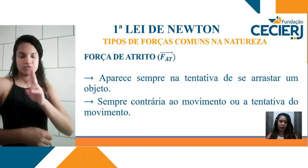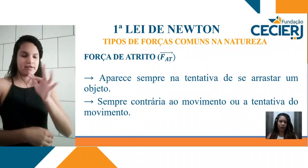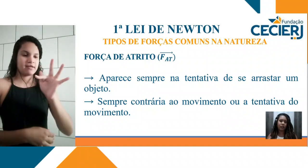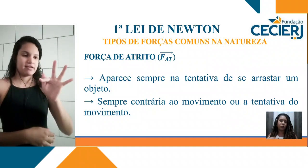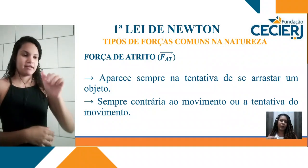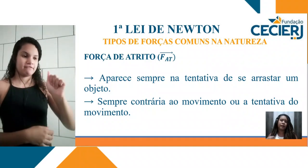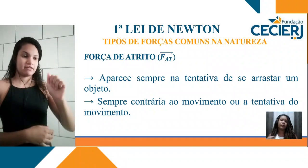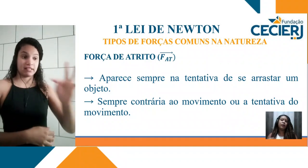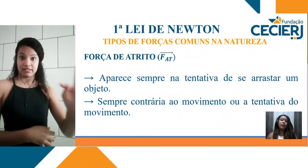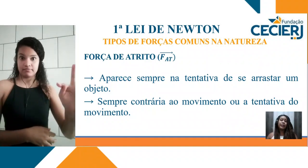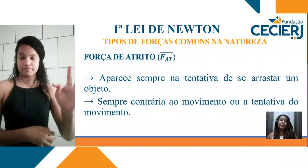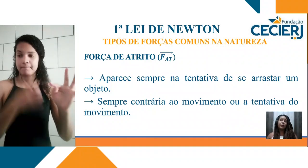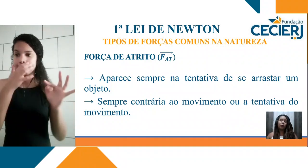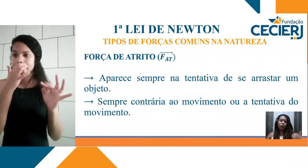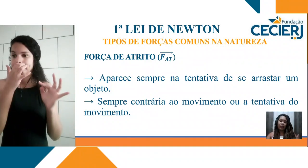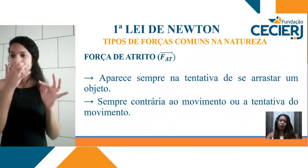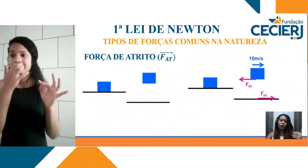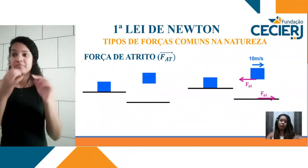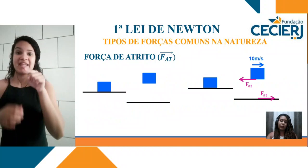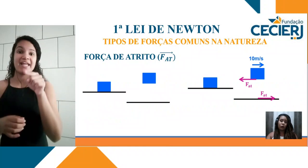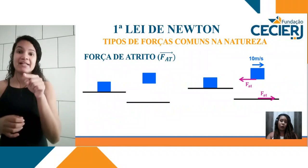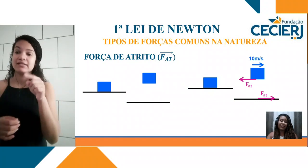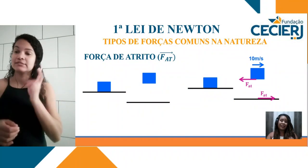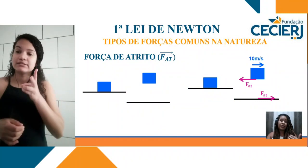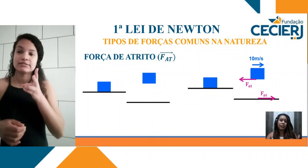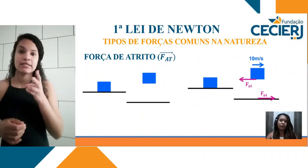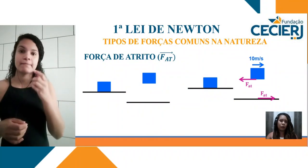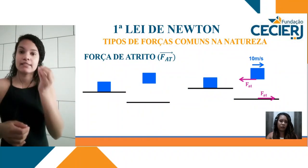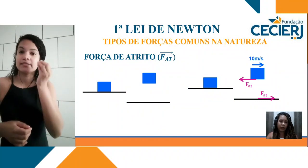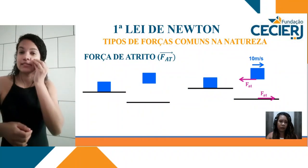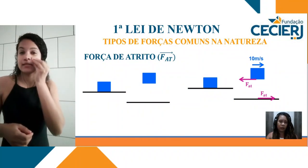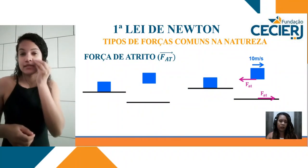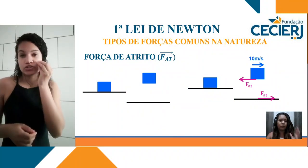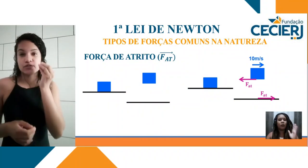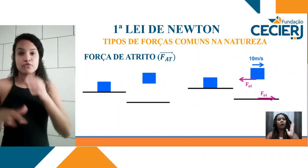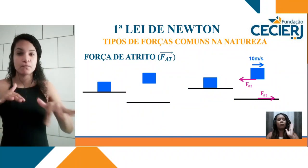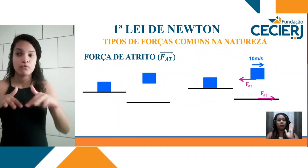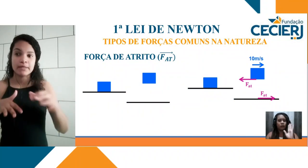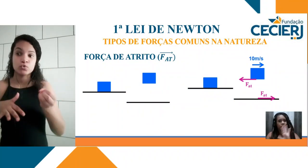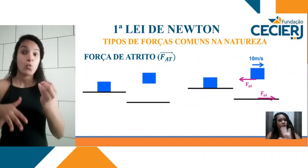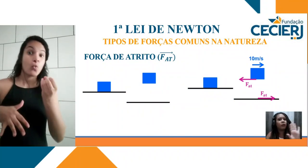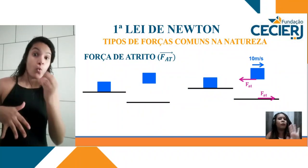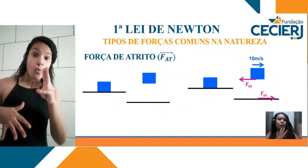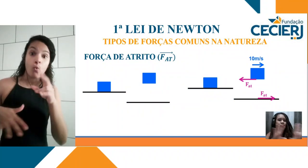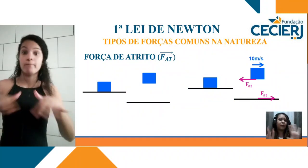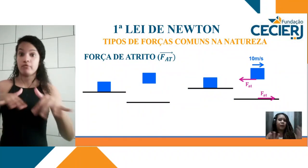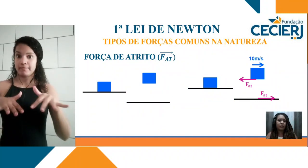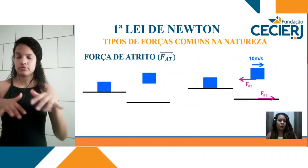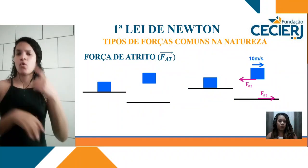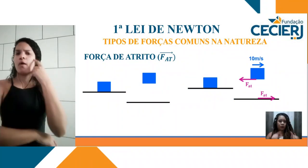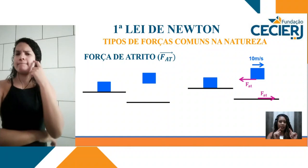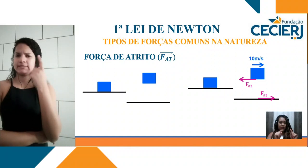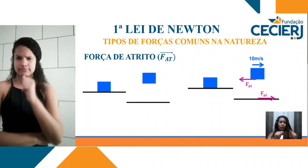empurrar, uma coisa dessa espécie, e sempre contrário ao movimento ou à tentativa do movimento. Então, vamos parar para